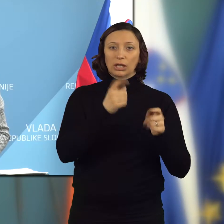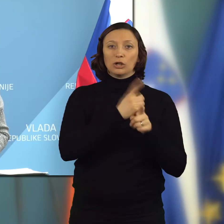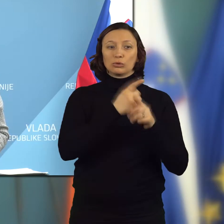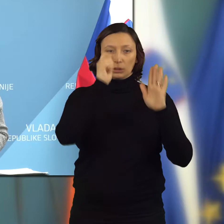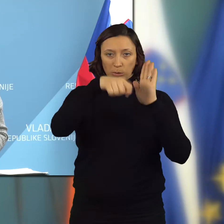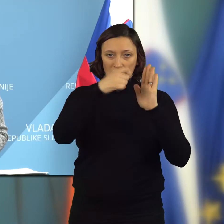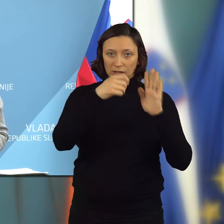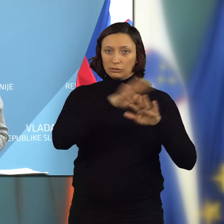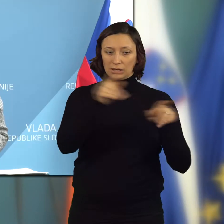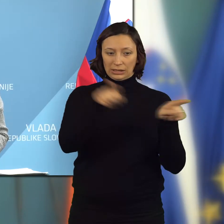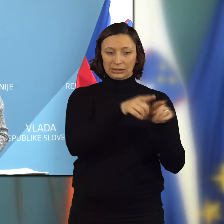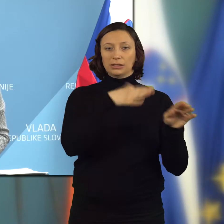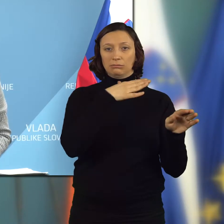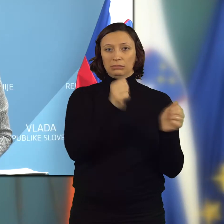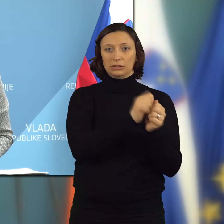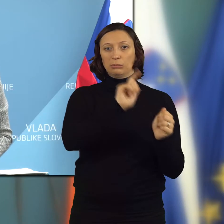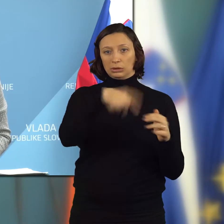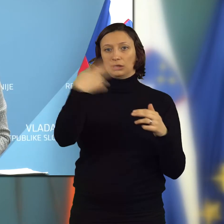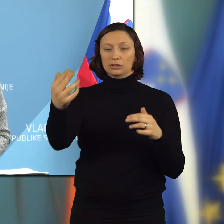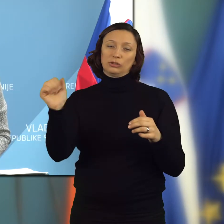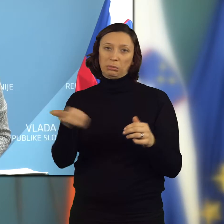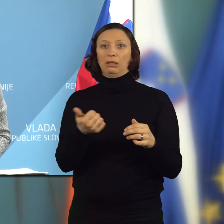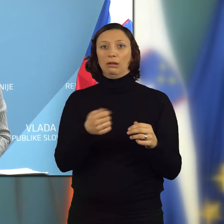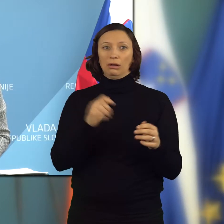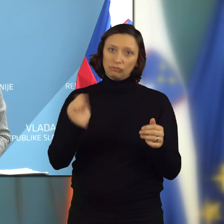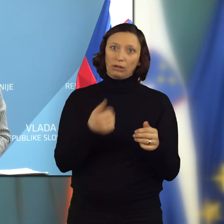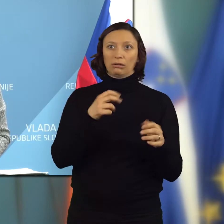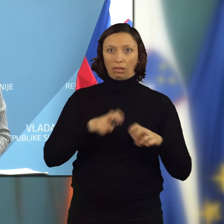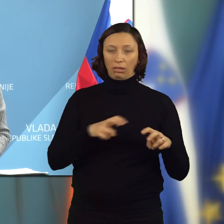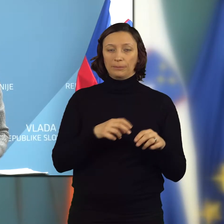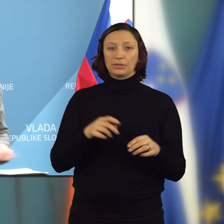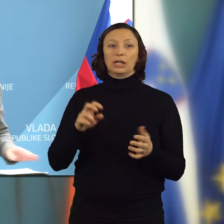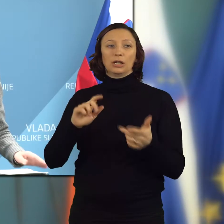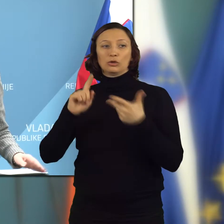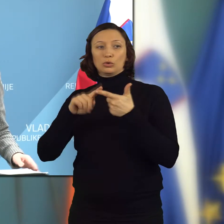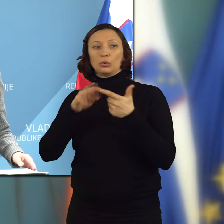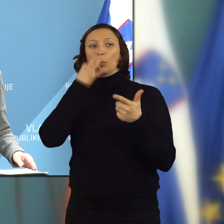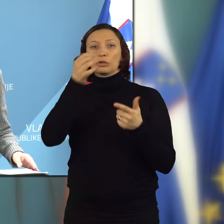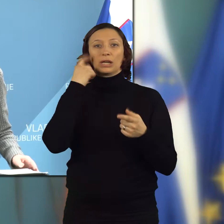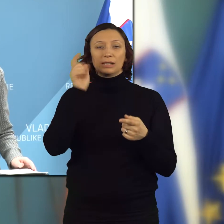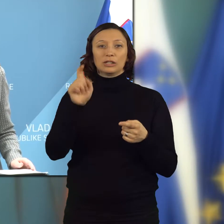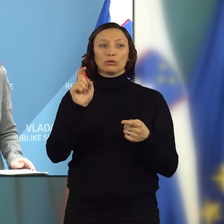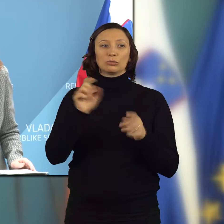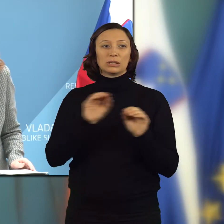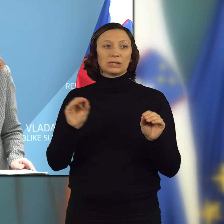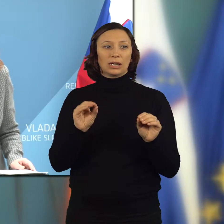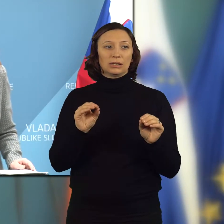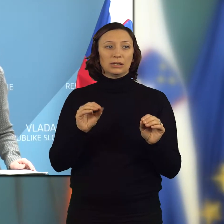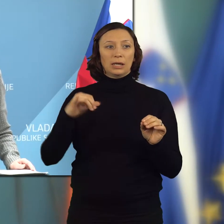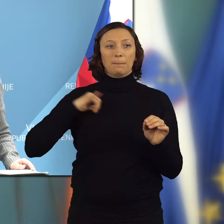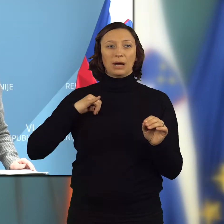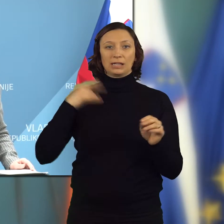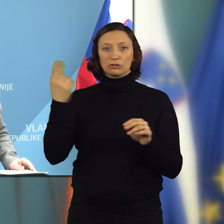zaslišanja, tudi posnetki, tako da ne bi prišlo do kasnejših viktimizacij. Hvala, potem pa še glede tožbe zaradi preiskav